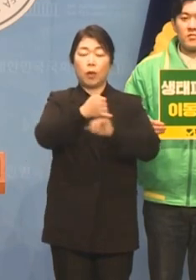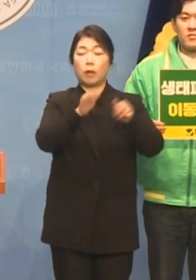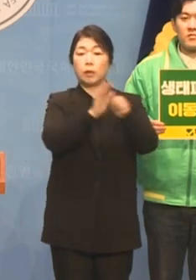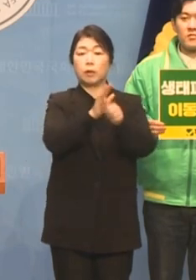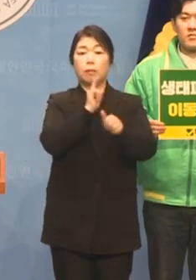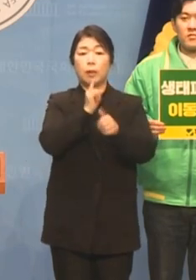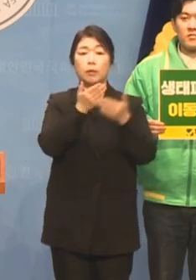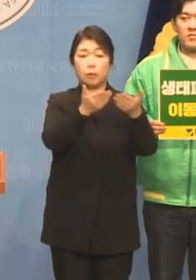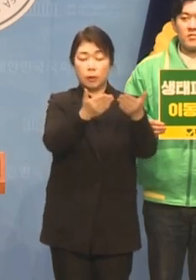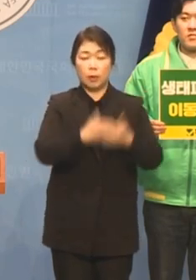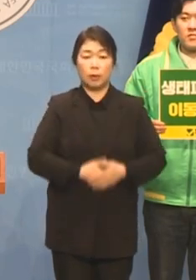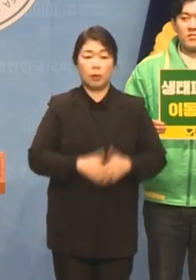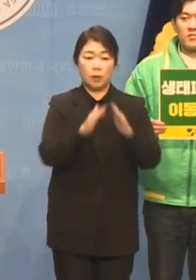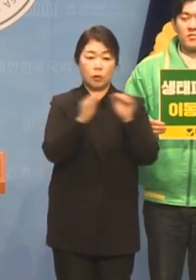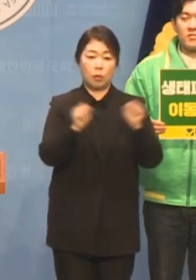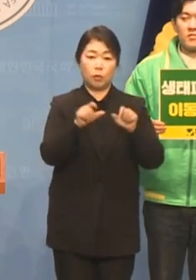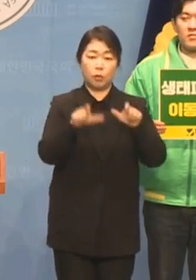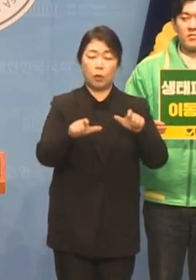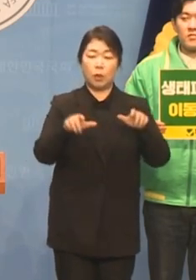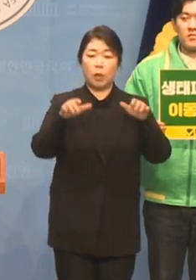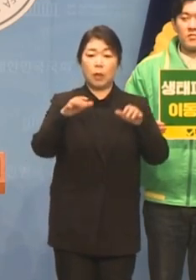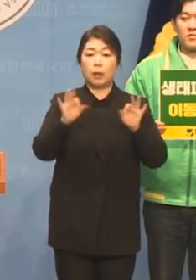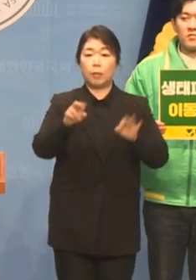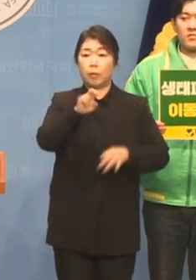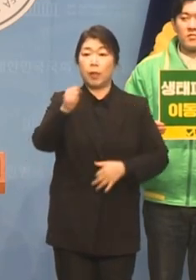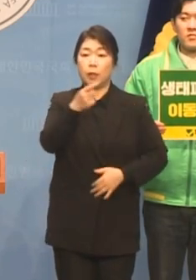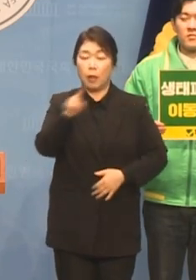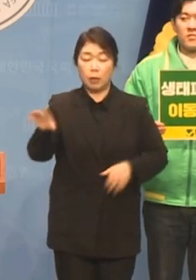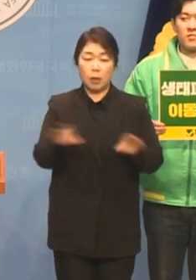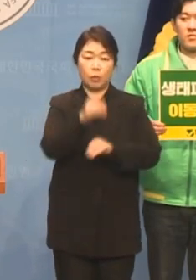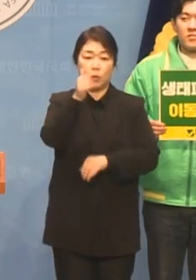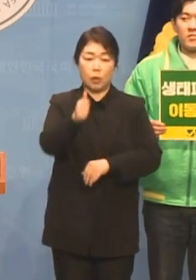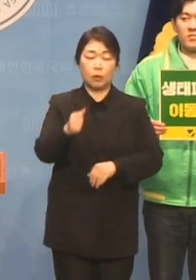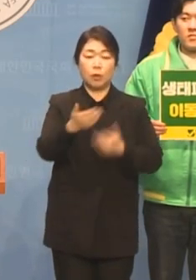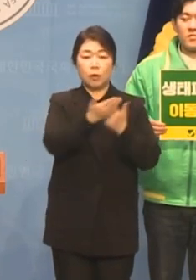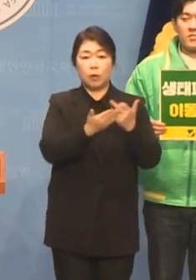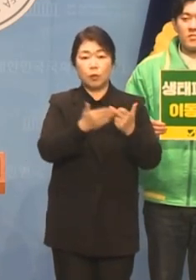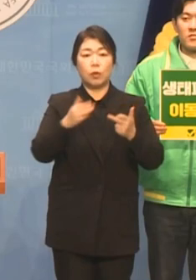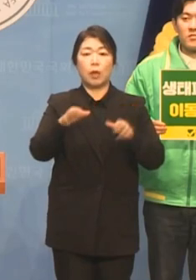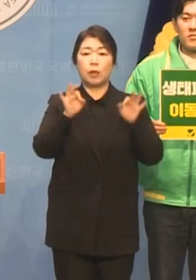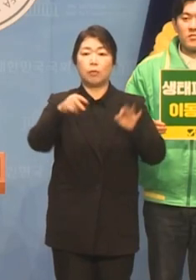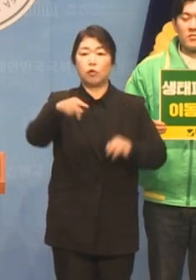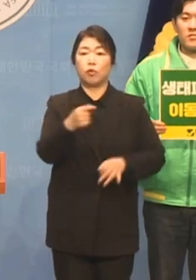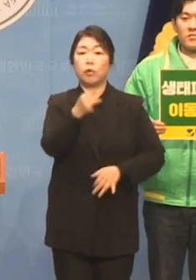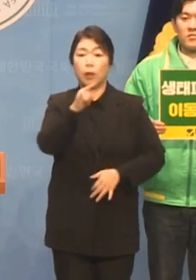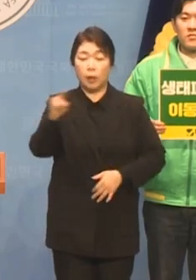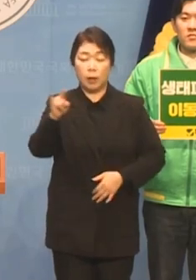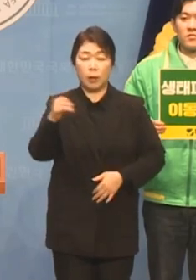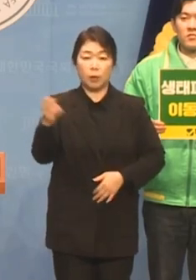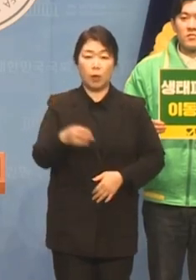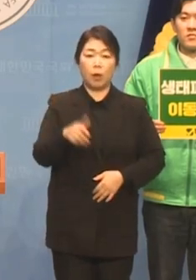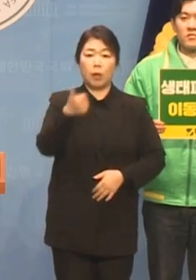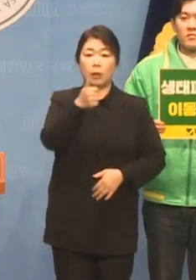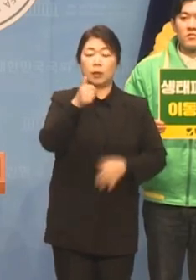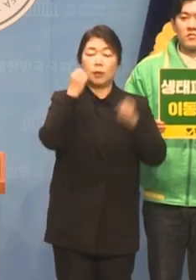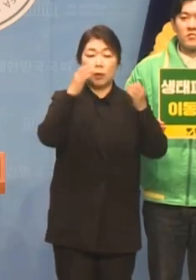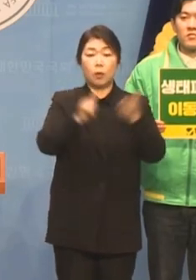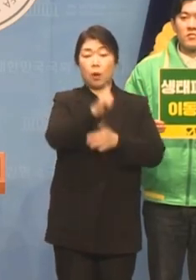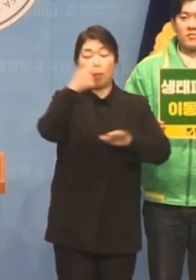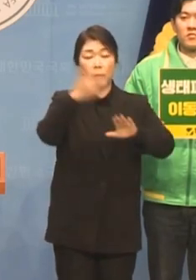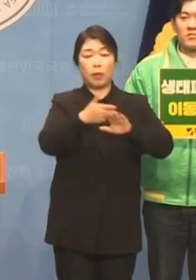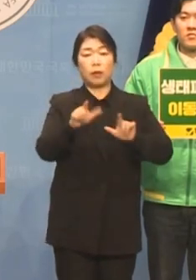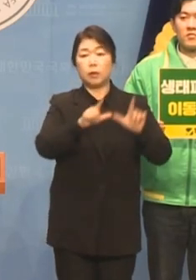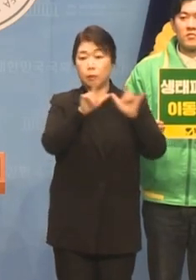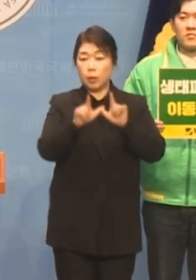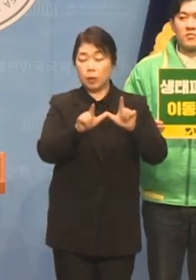녹색정장 전북도당 김민아 사무처장님 그리고 제주녹색당 김순혜 운영위원장님 가덕도 신공항 반대 시민행동